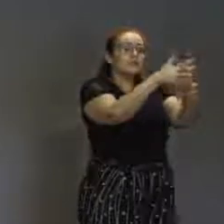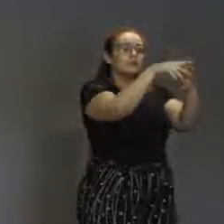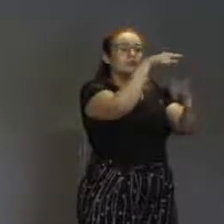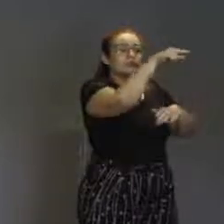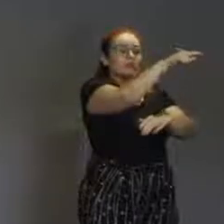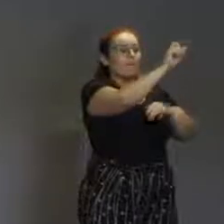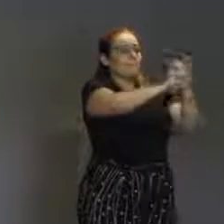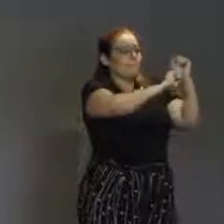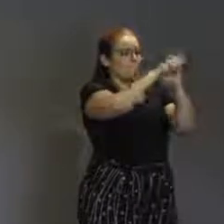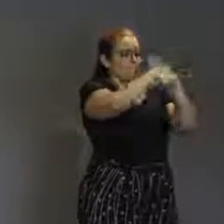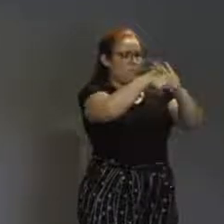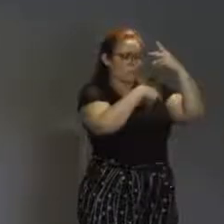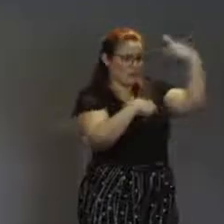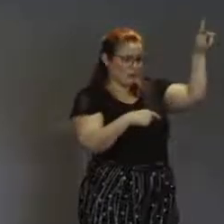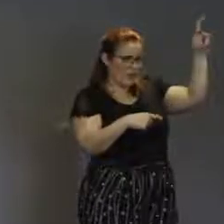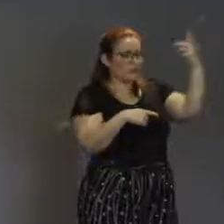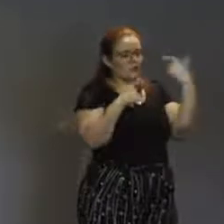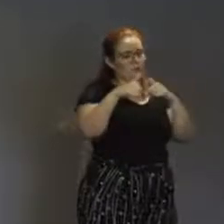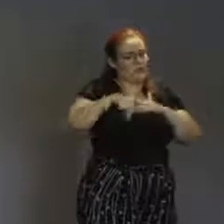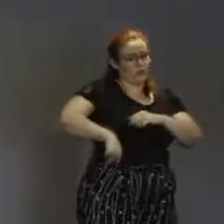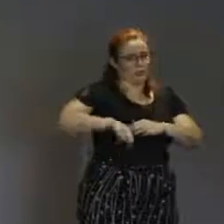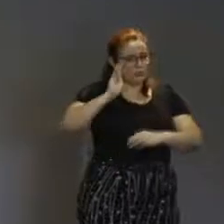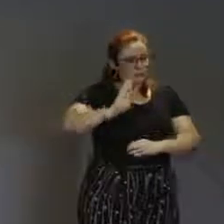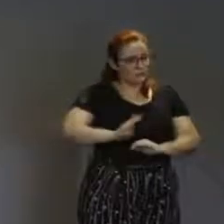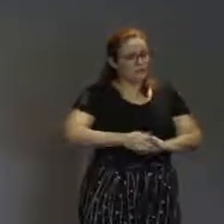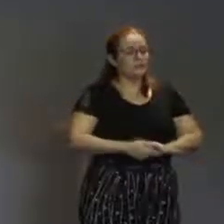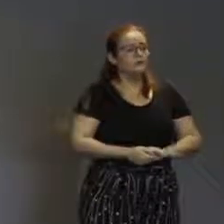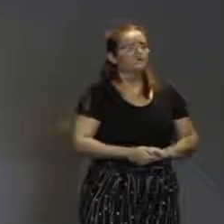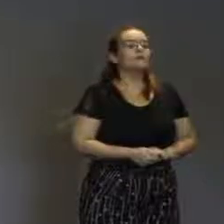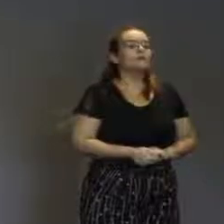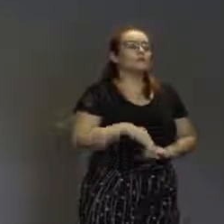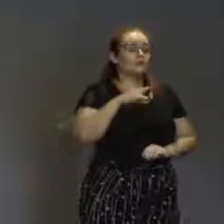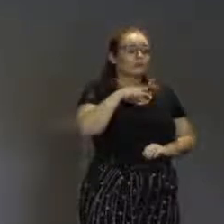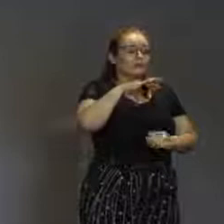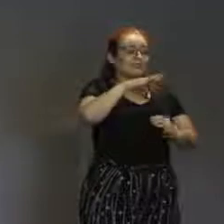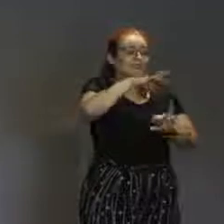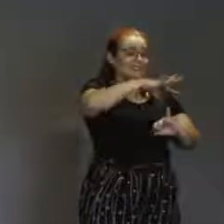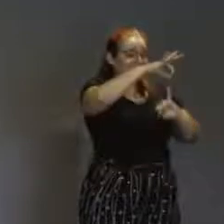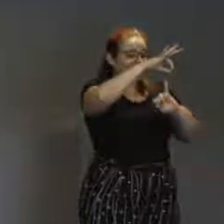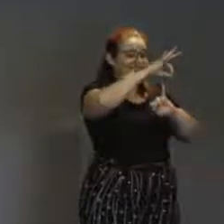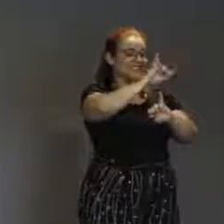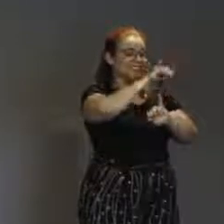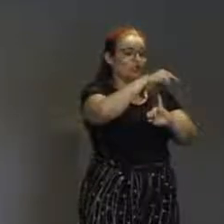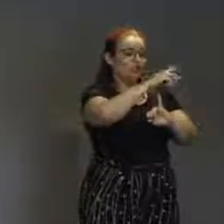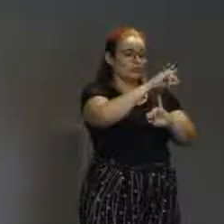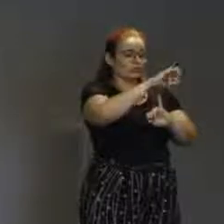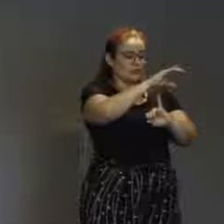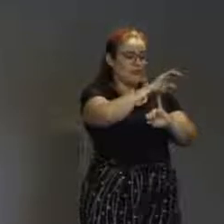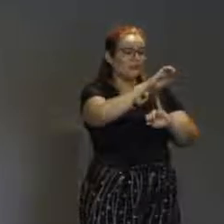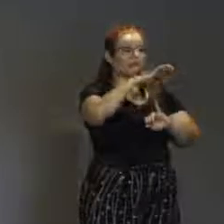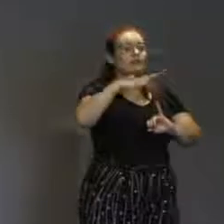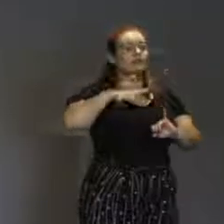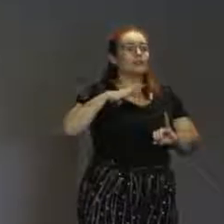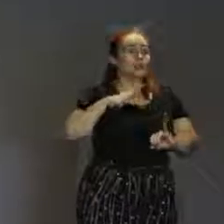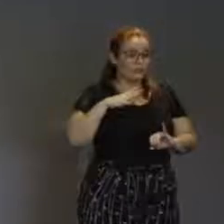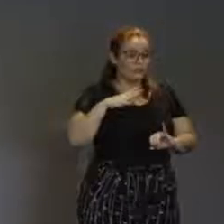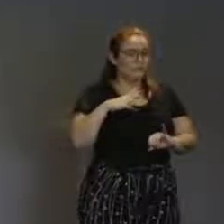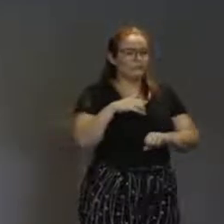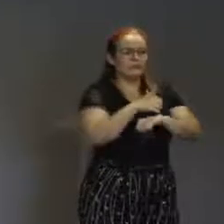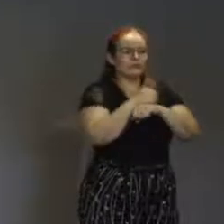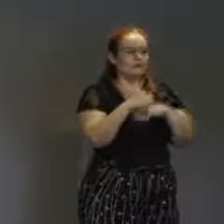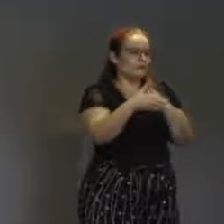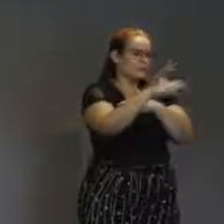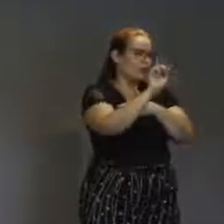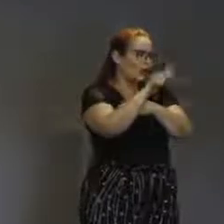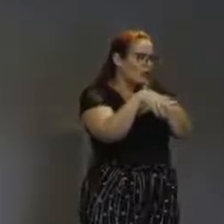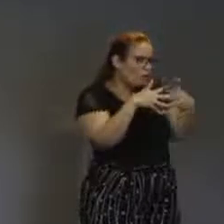Robert Half, que atua também no Brasil, claro, e eles criaram um índice de cidades, de carreiras em cidades, em contexto dos Estados Unidos,